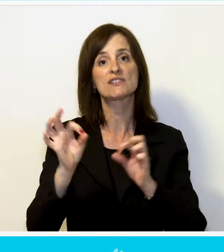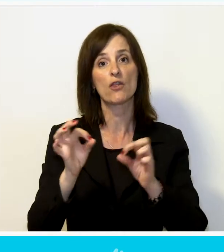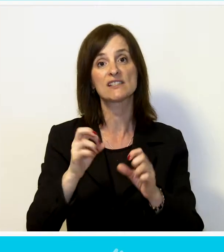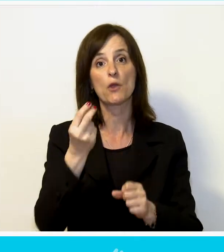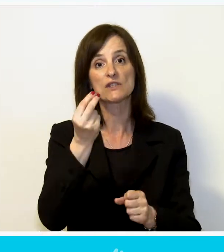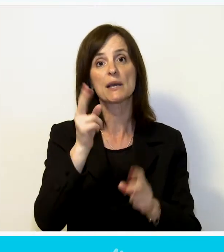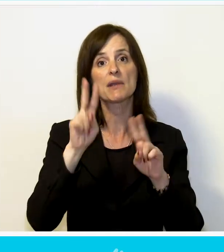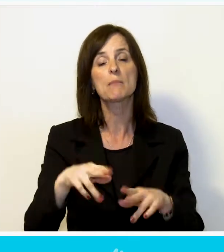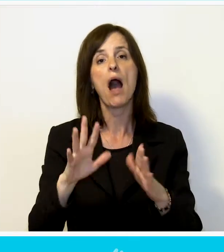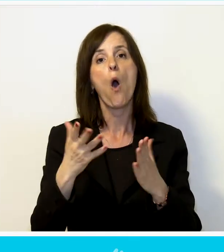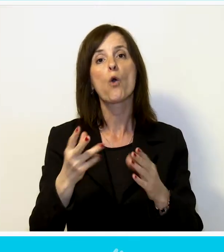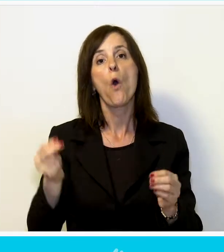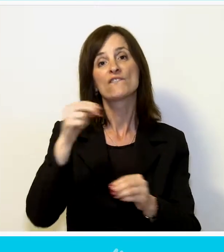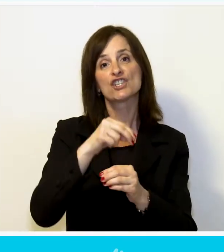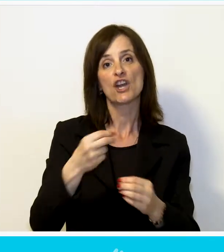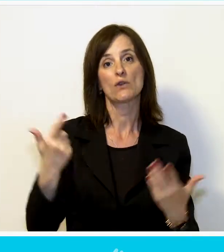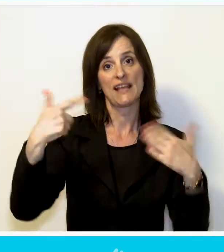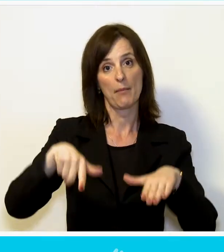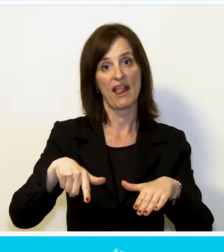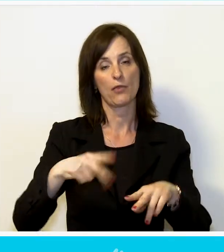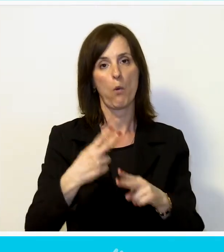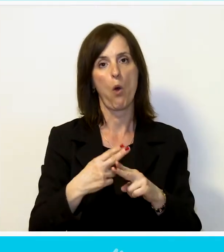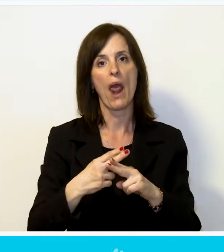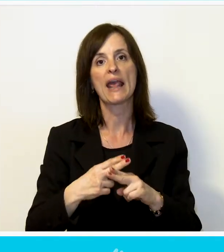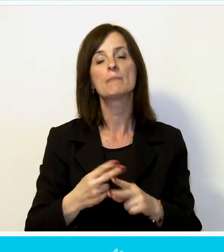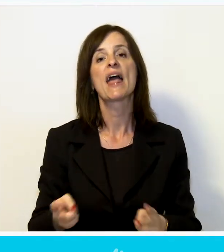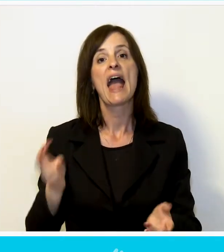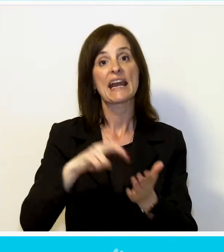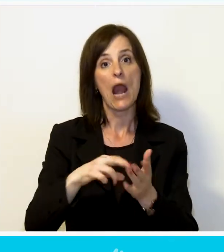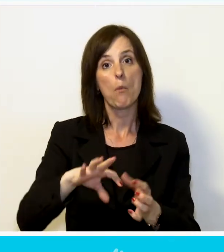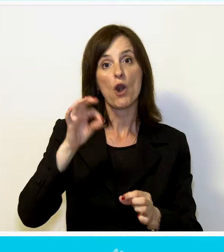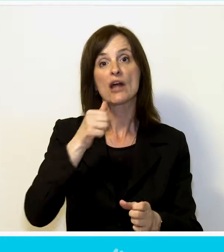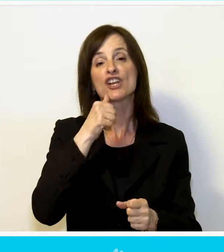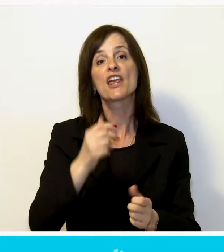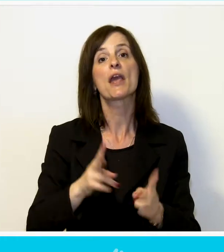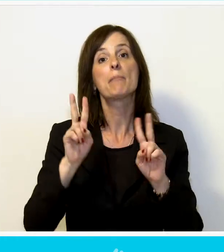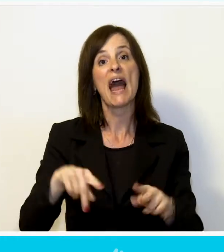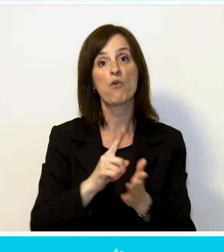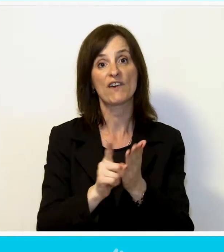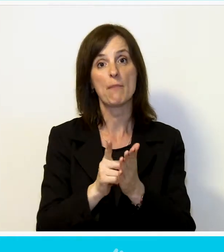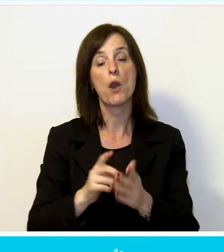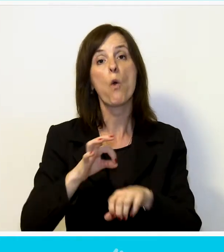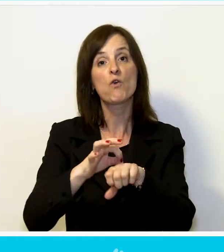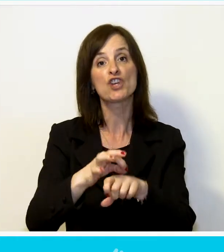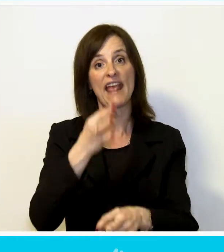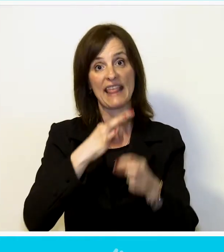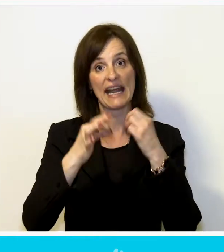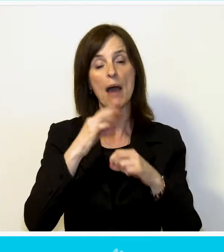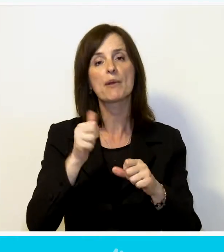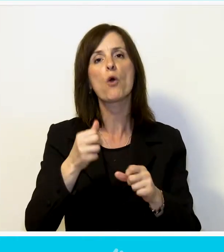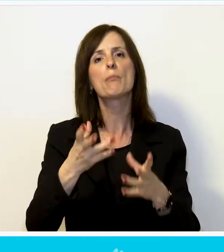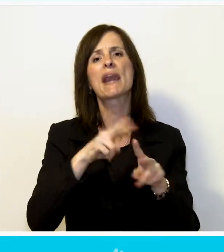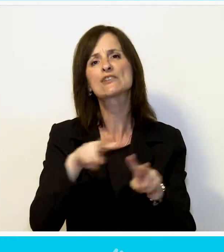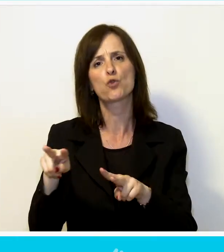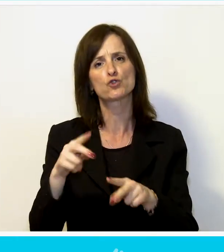da u Srbiji ima više od 7.000 obolelih. Rana dijagnoza i pravovremeno uvođenje terapije od presudnog